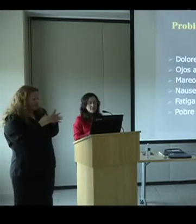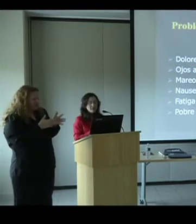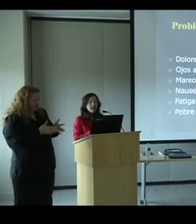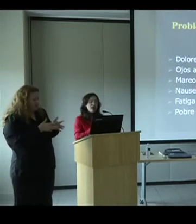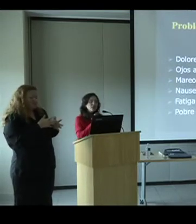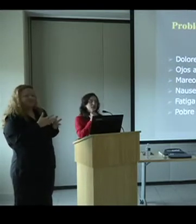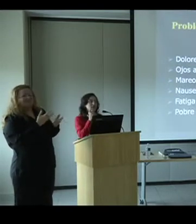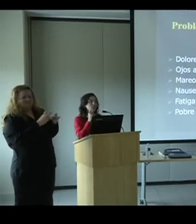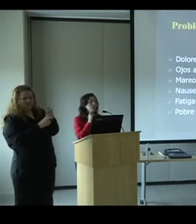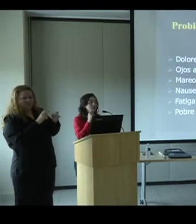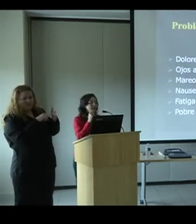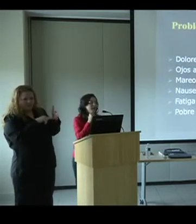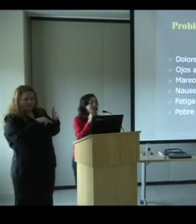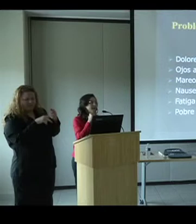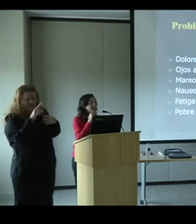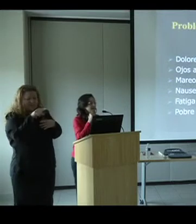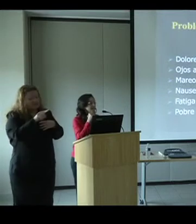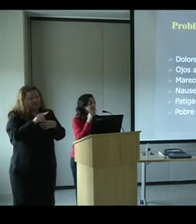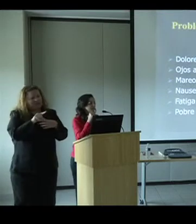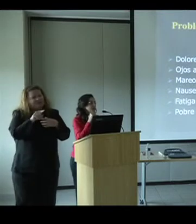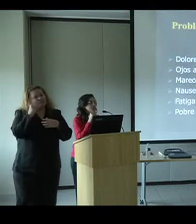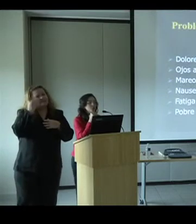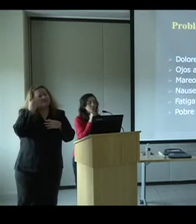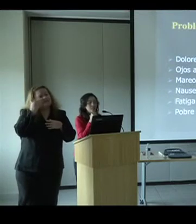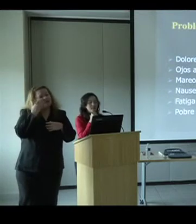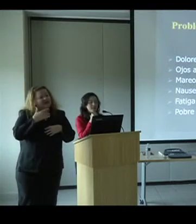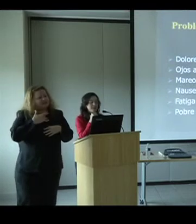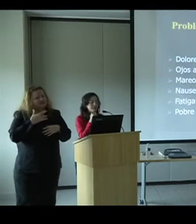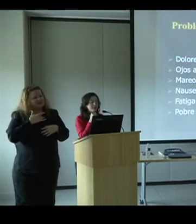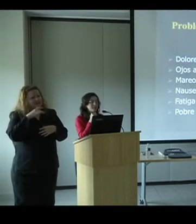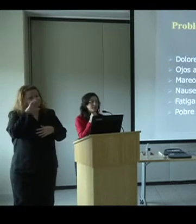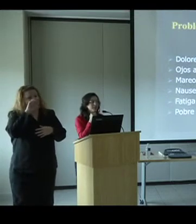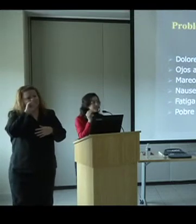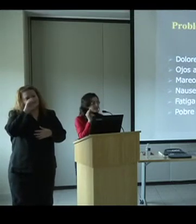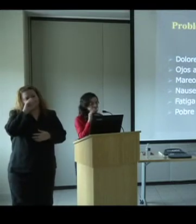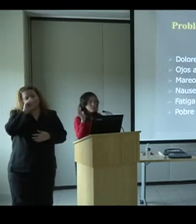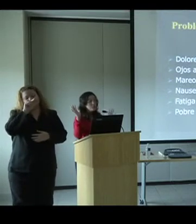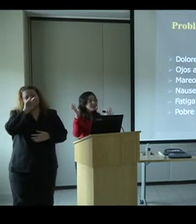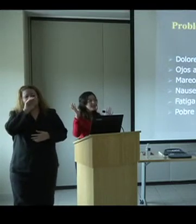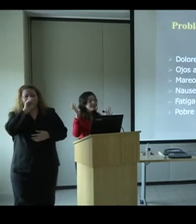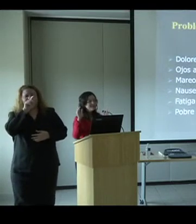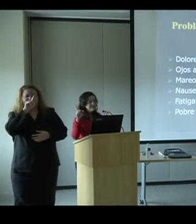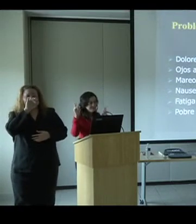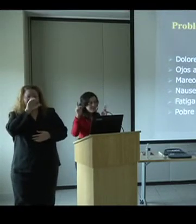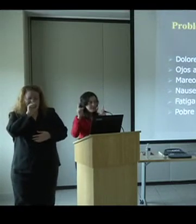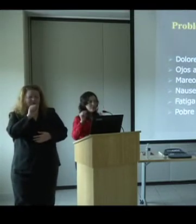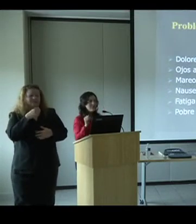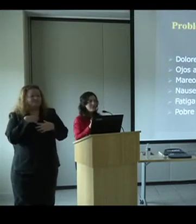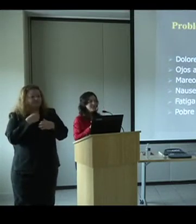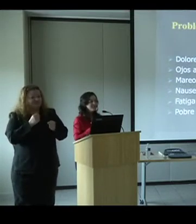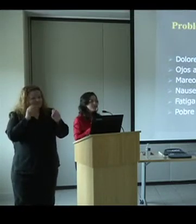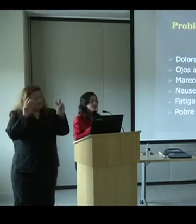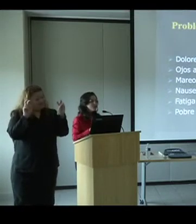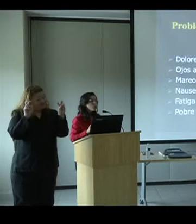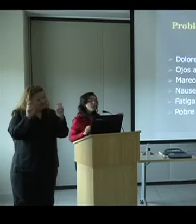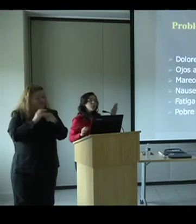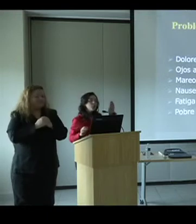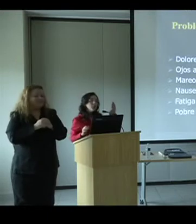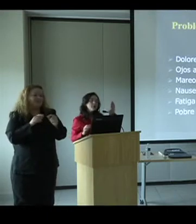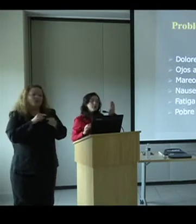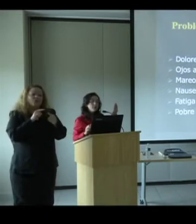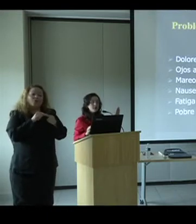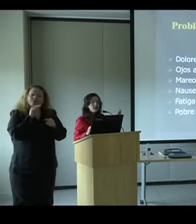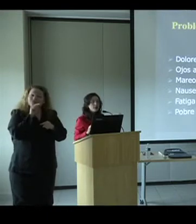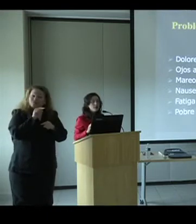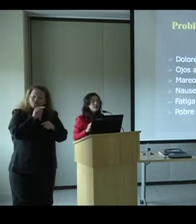a la lectura Aunque ustedes no lo crean la sensitividad escotópica se cura entre comillas cuando